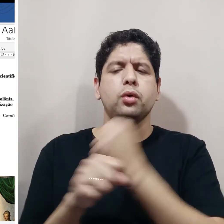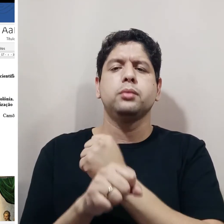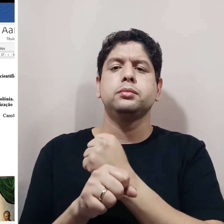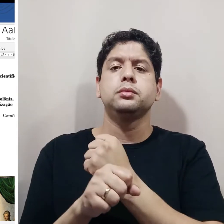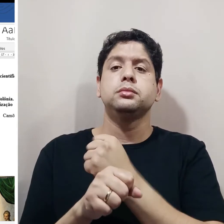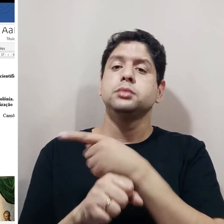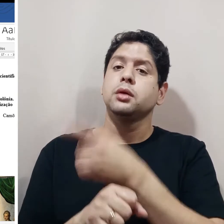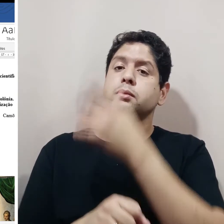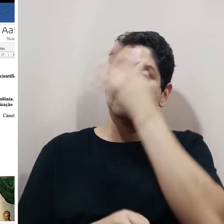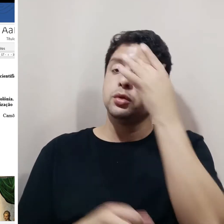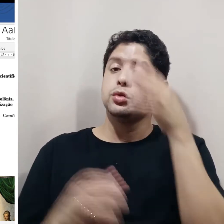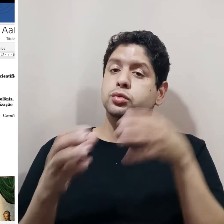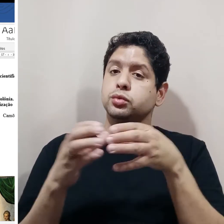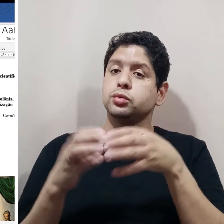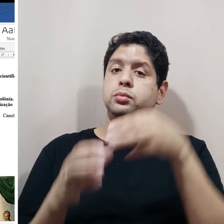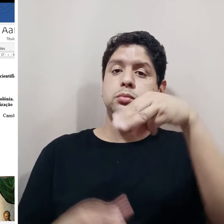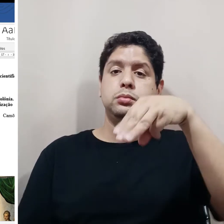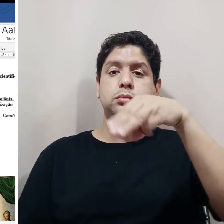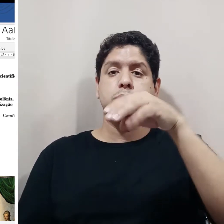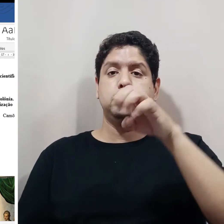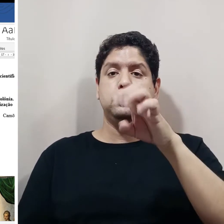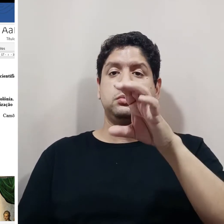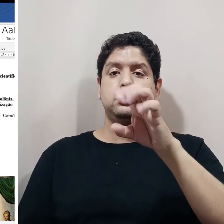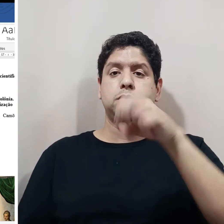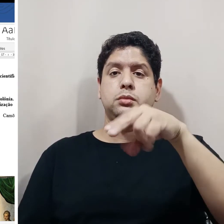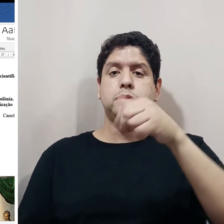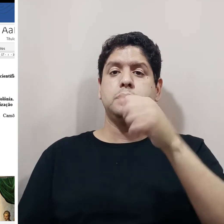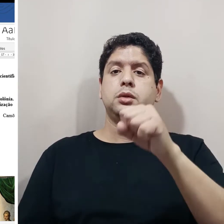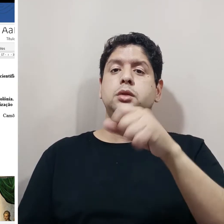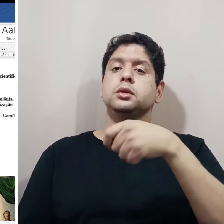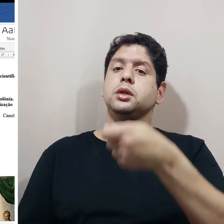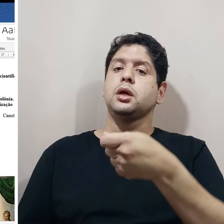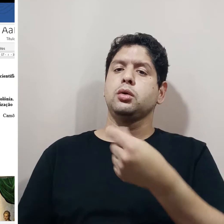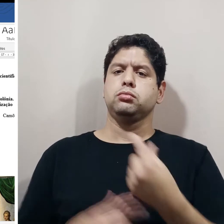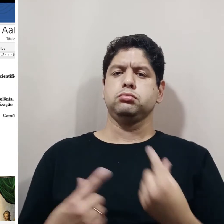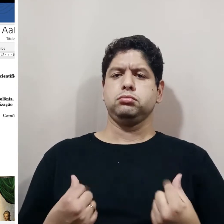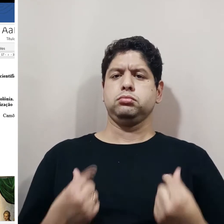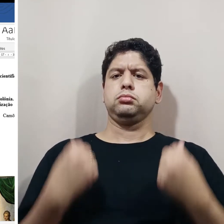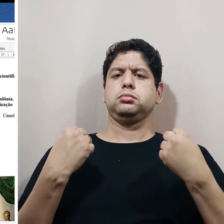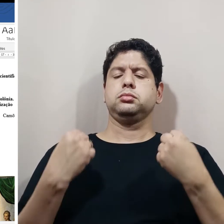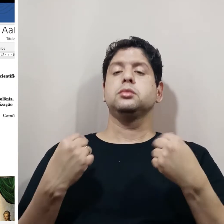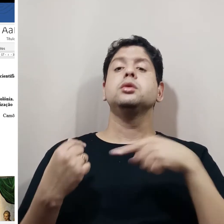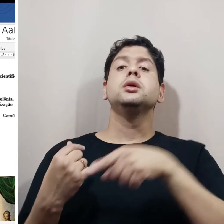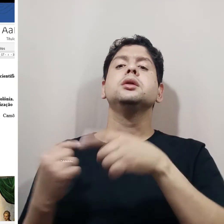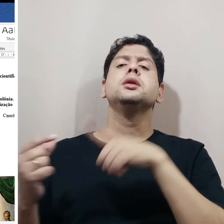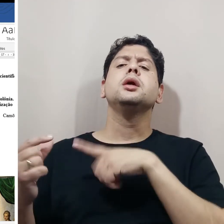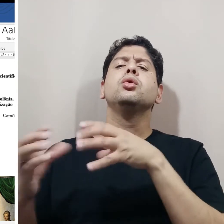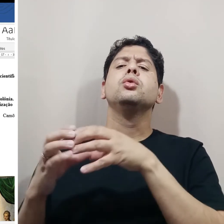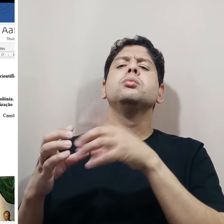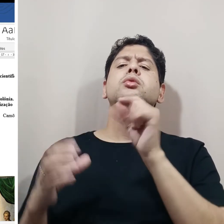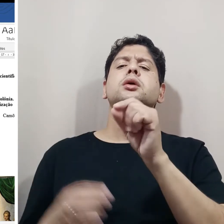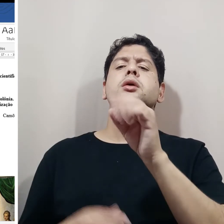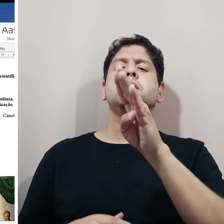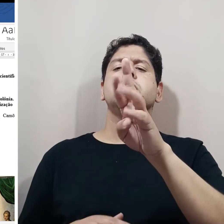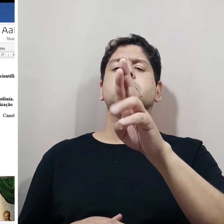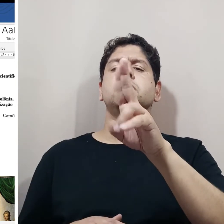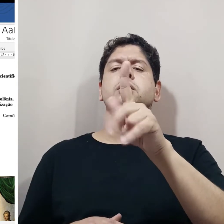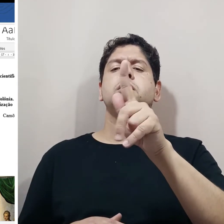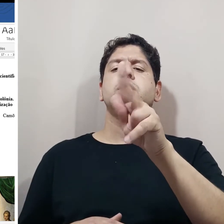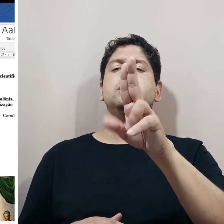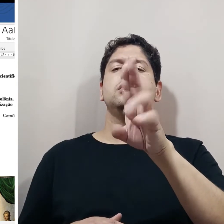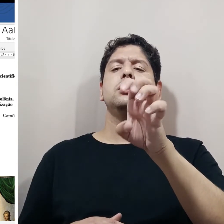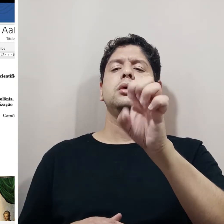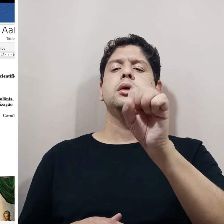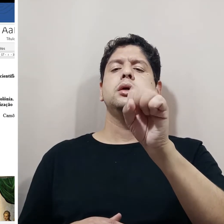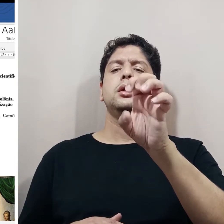desse dinheiro. Quem fornecia isso, né? eram os mecenas, eram homens